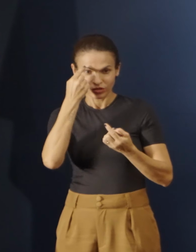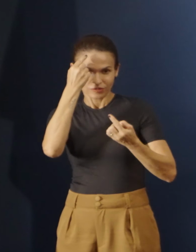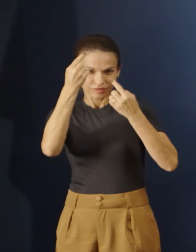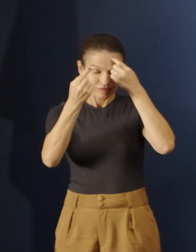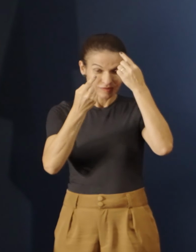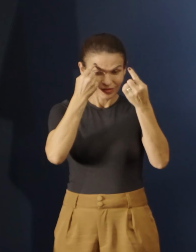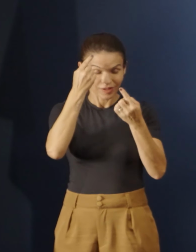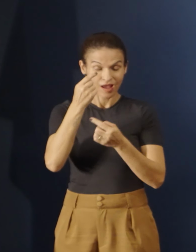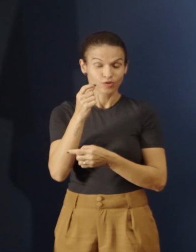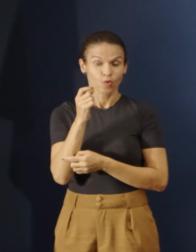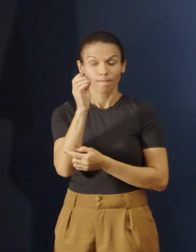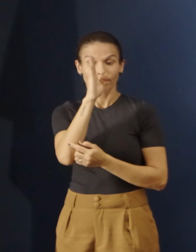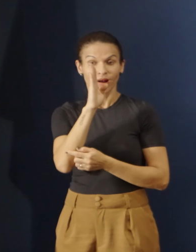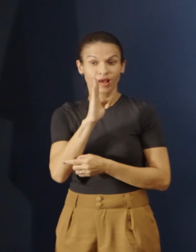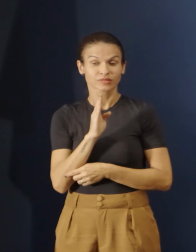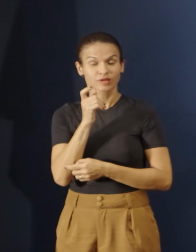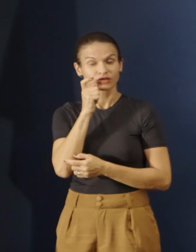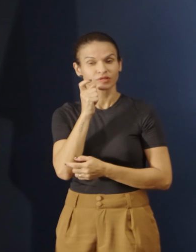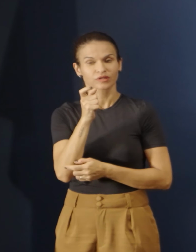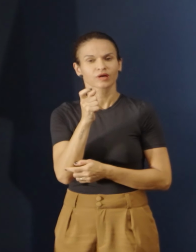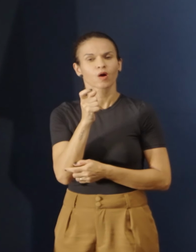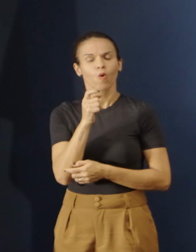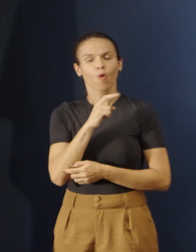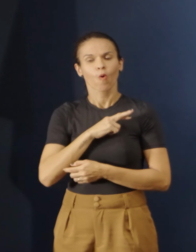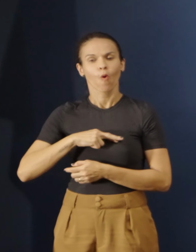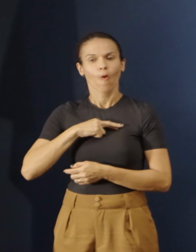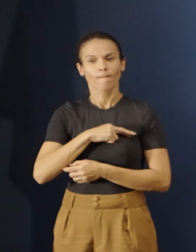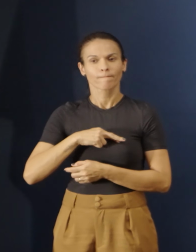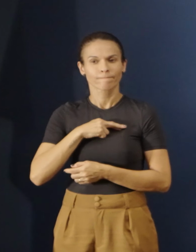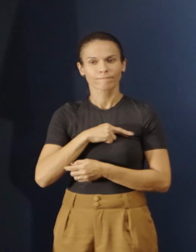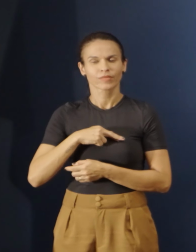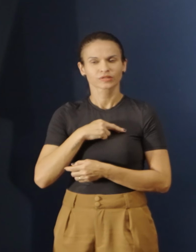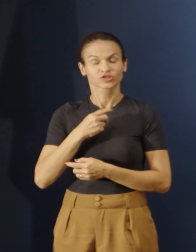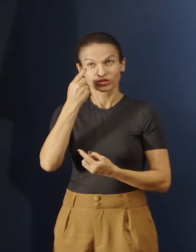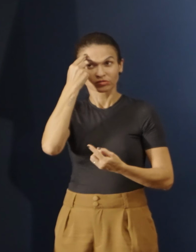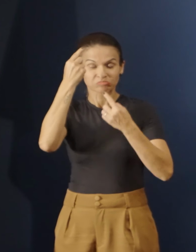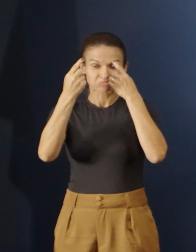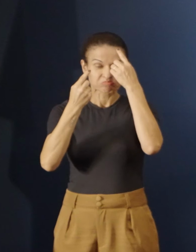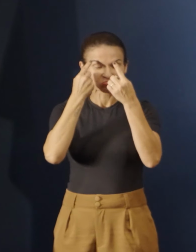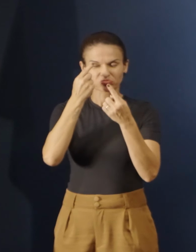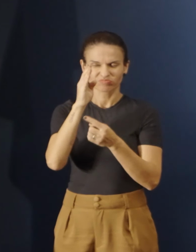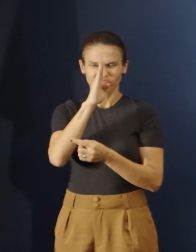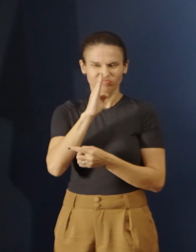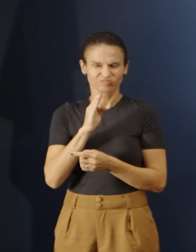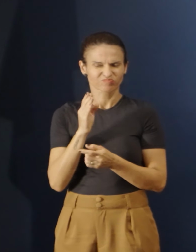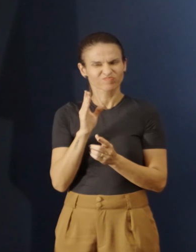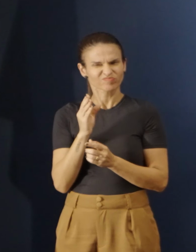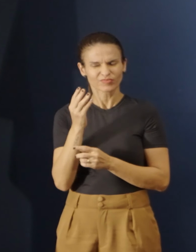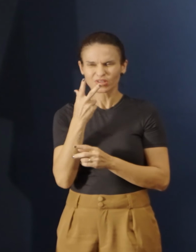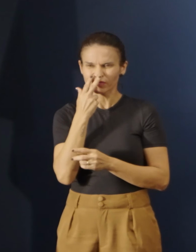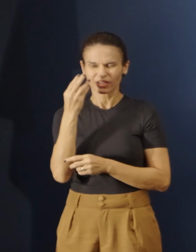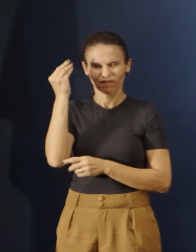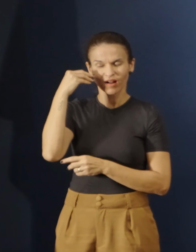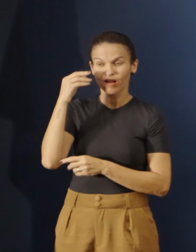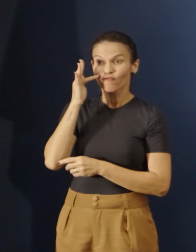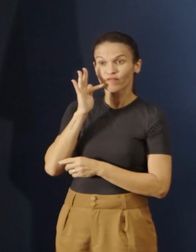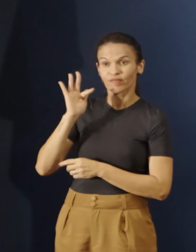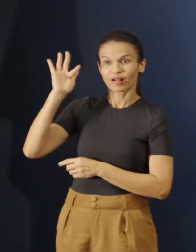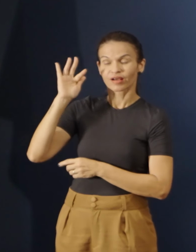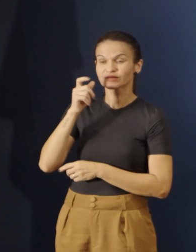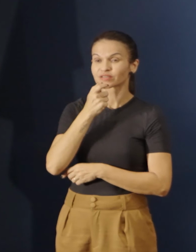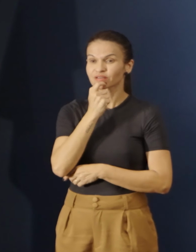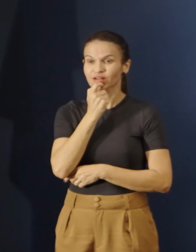no Brasil, o romance epistolar nunca foi um gênero que pegou na literatura brasileira. Se você pegar a França e a Inglaterra, o romance epistolar